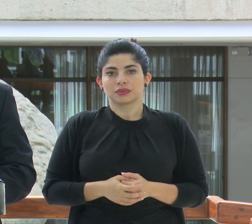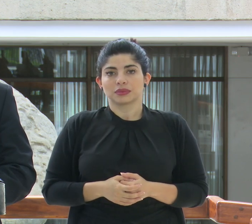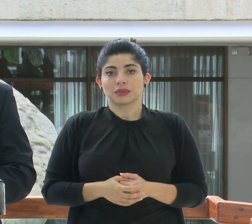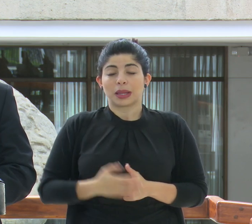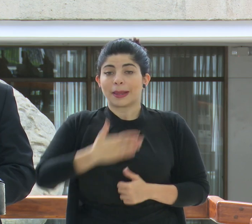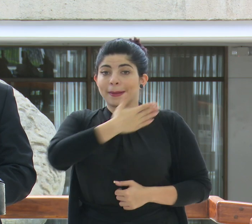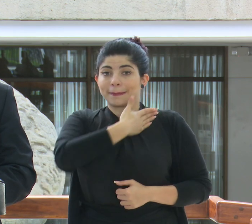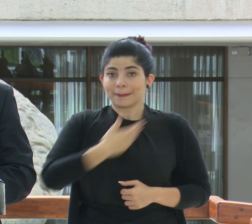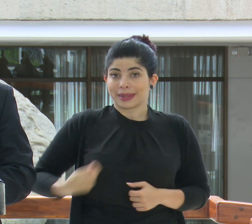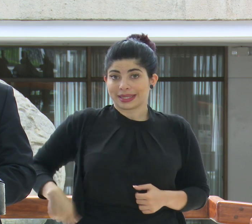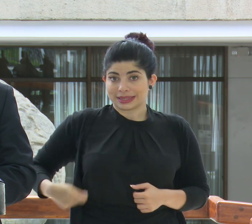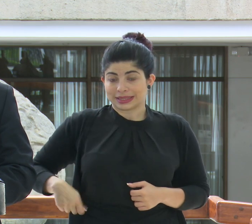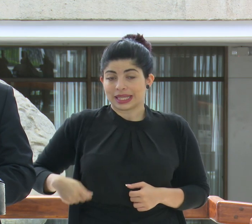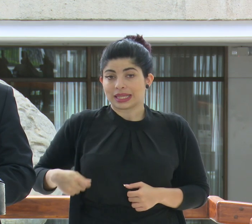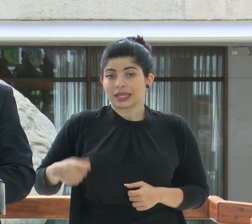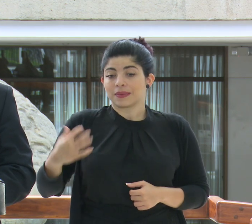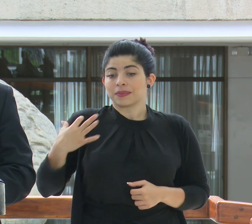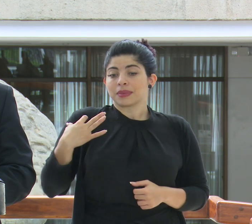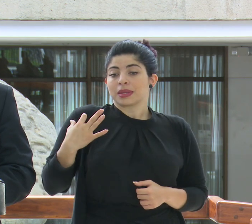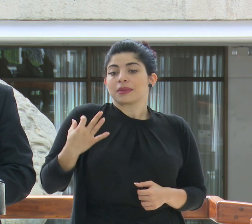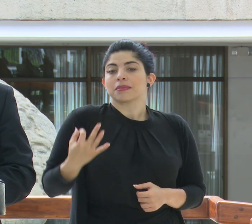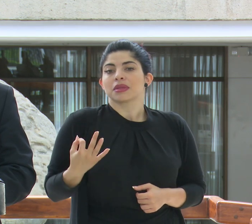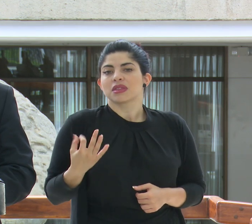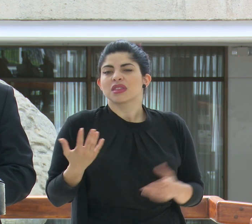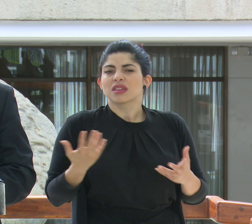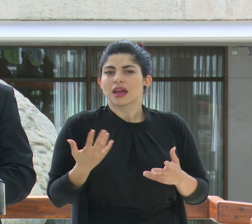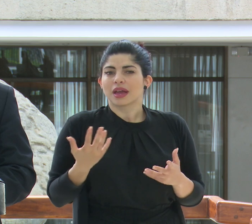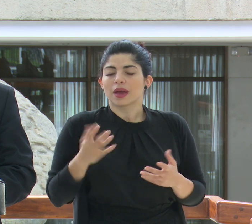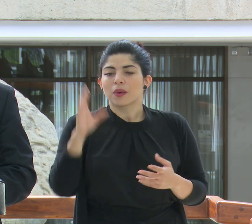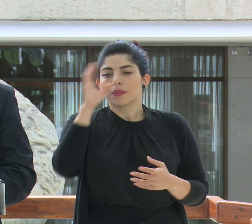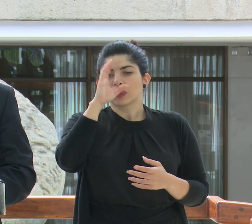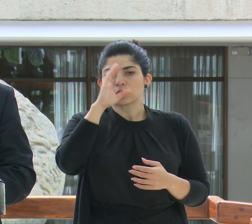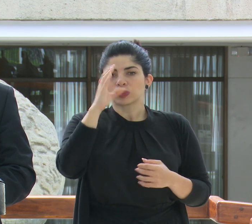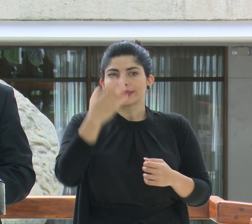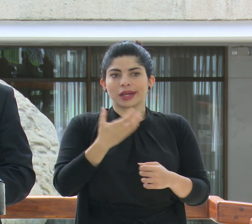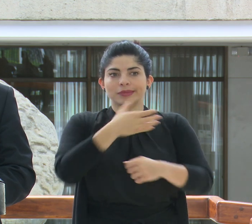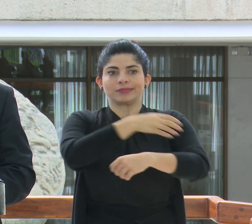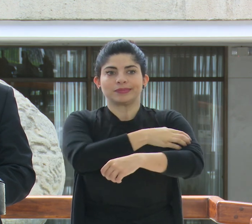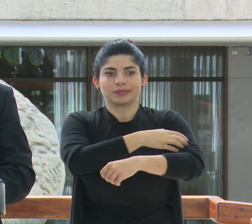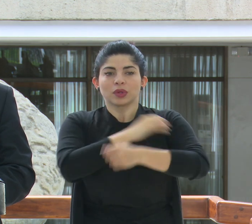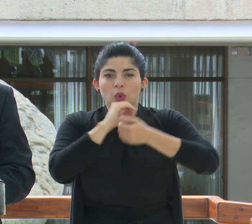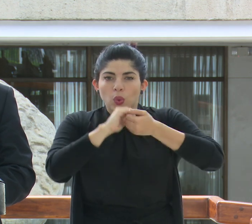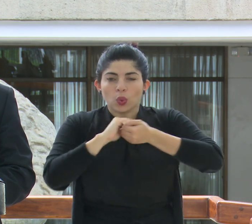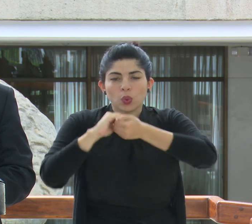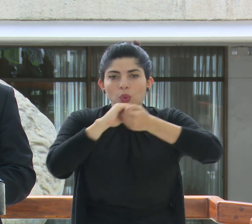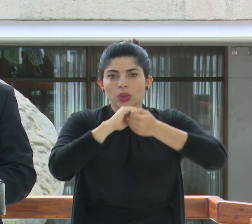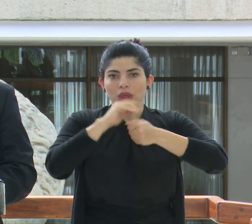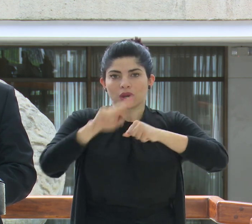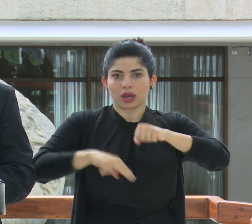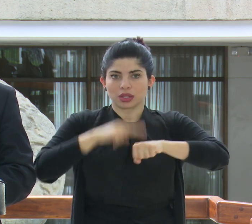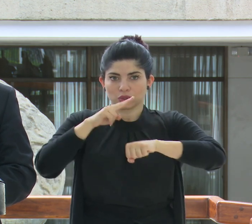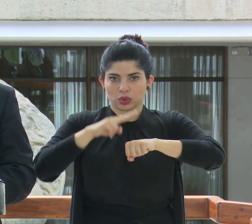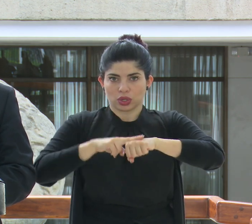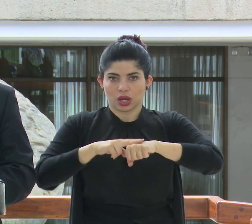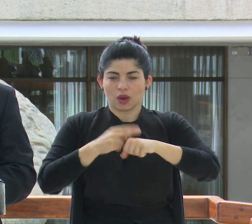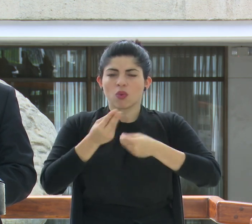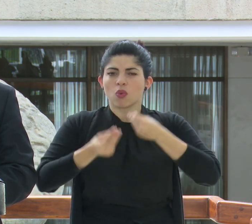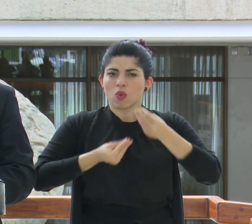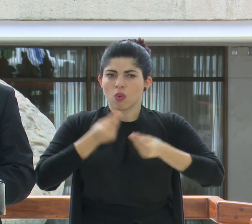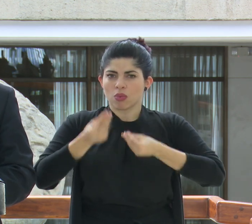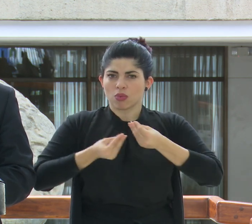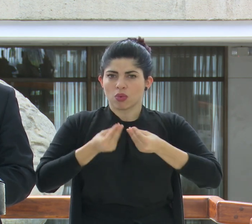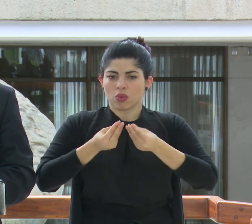El presidente nos invita a fortalecer la unidad nacional mediante